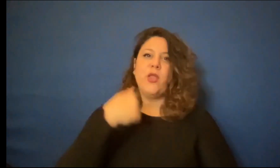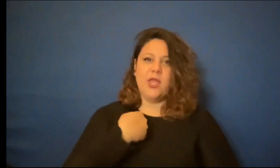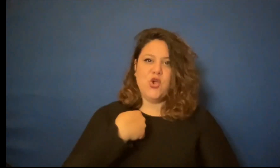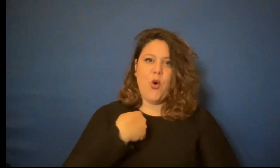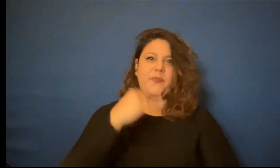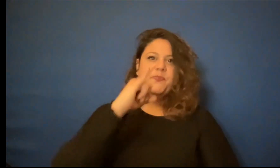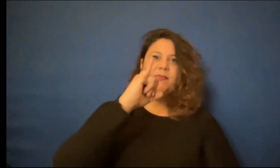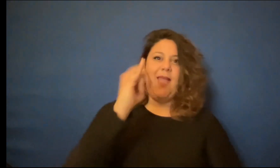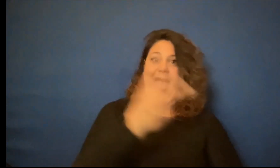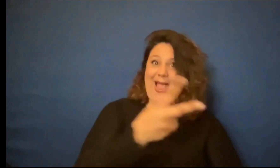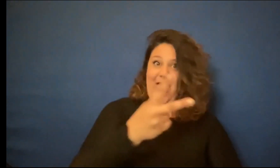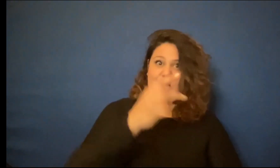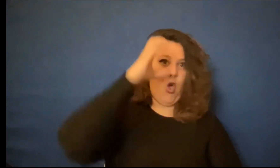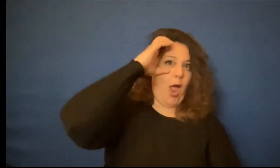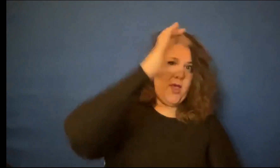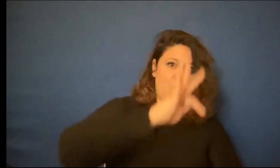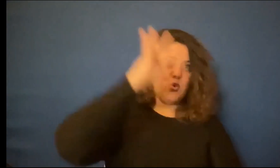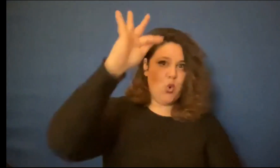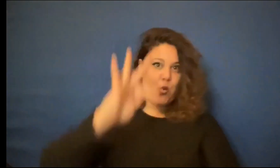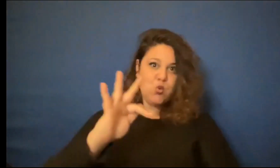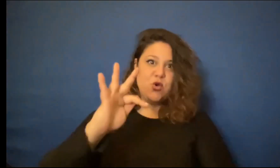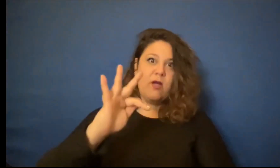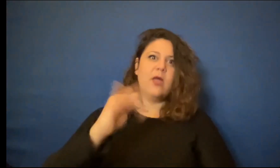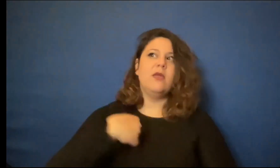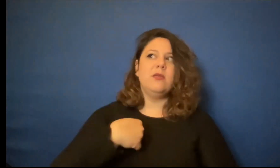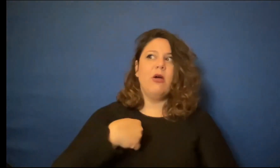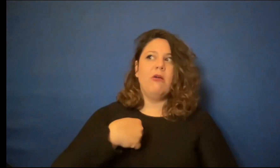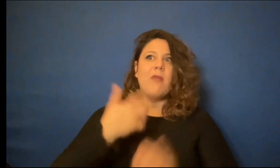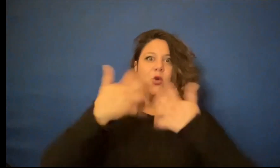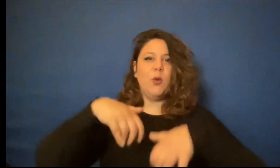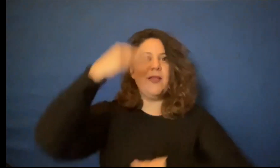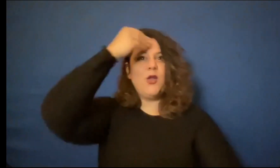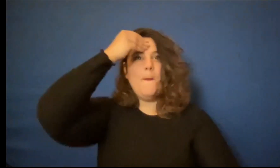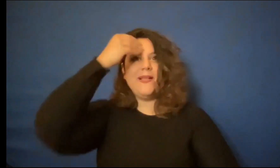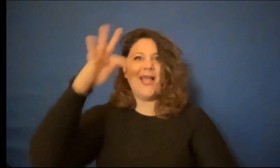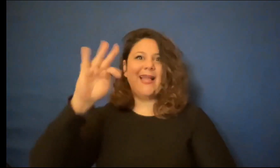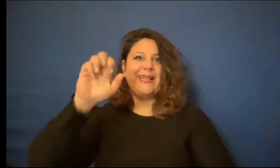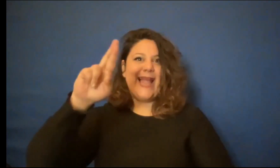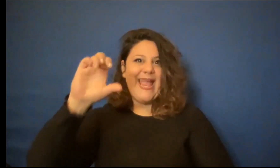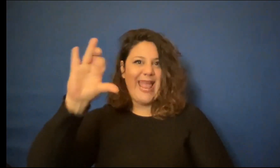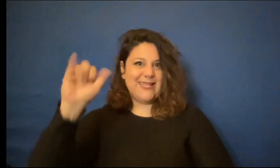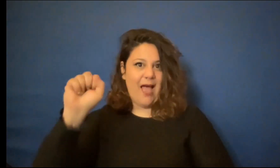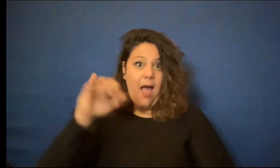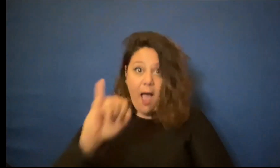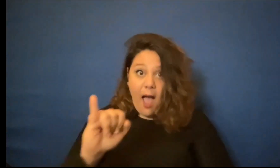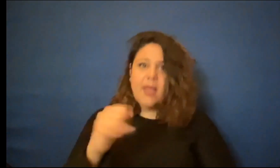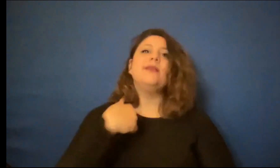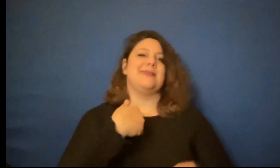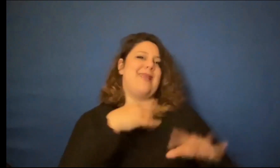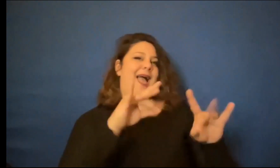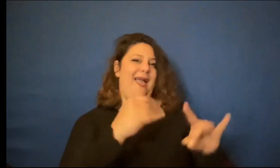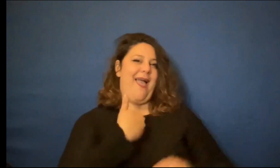como a Teresa, como a Luis, y estaba pensando en Teresa. Teresa, ¿estás por ahí? Sí, estoy